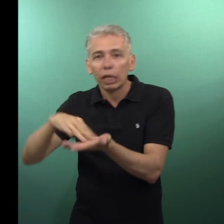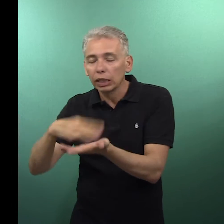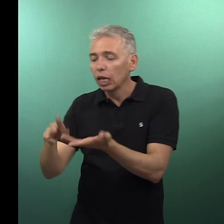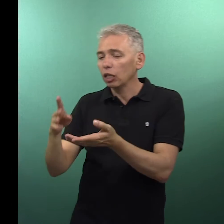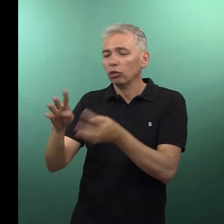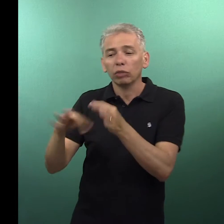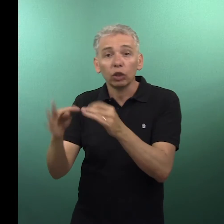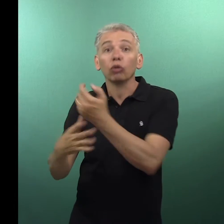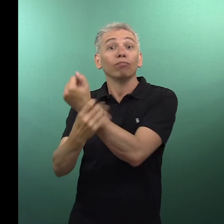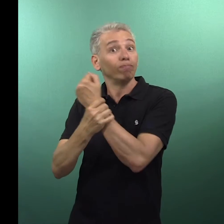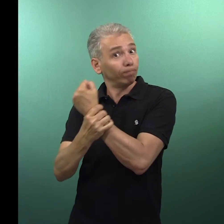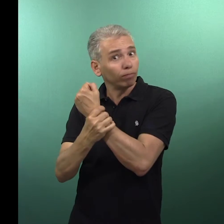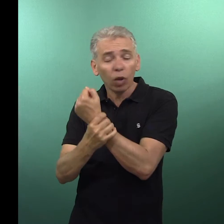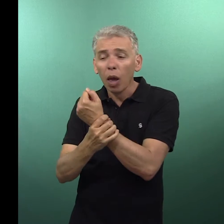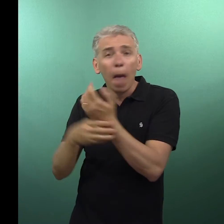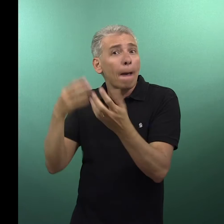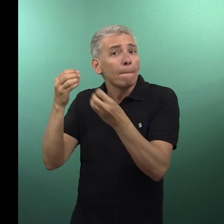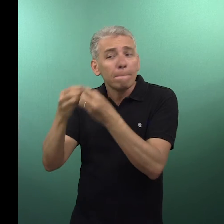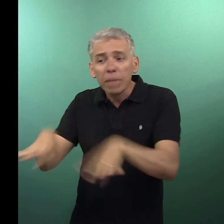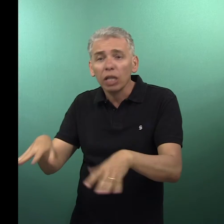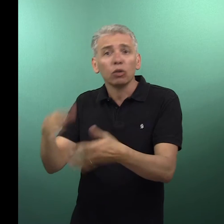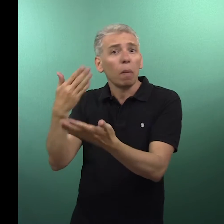terminal adaptado para pessoas com deficiência